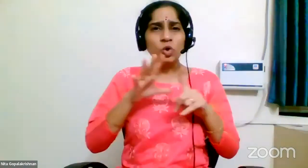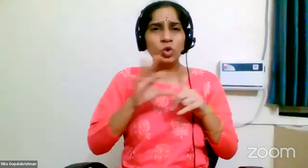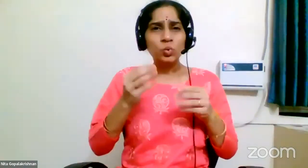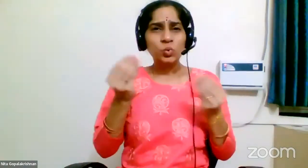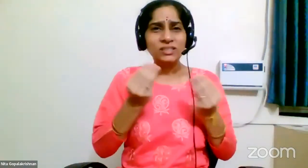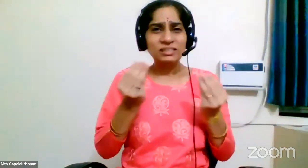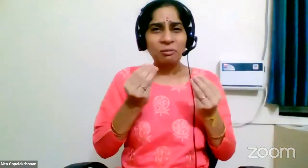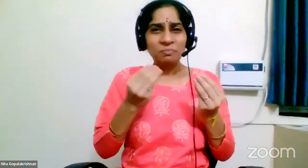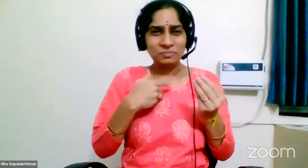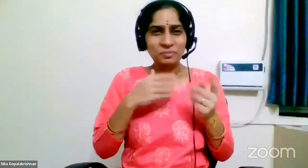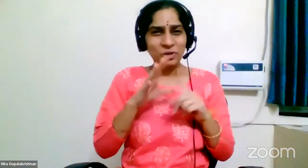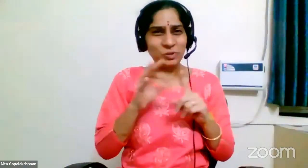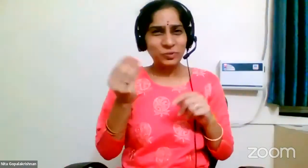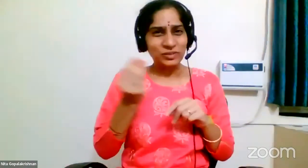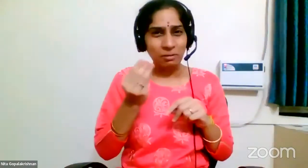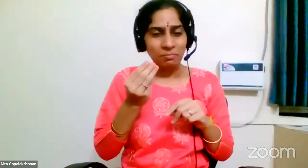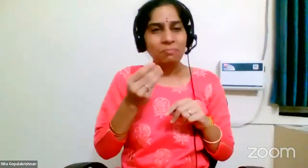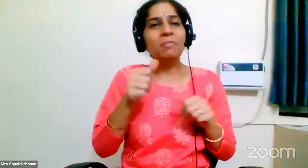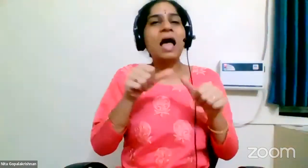और भगवान कह रहे हैं कि